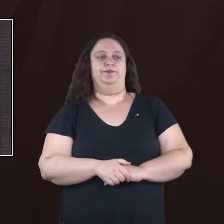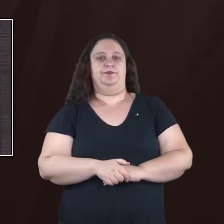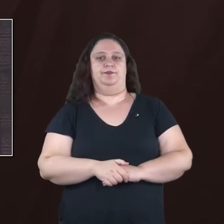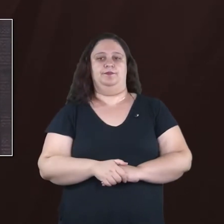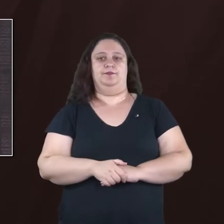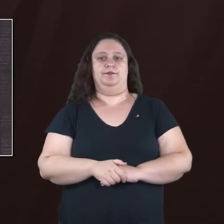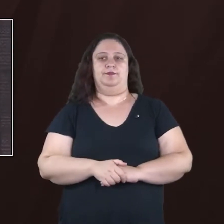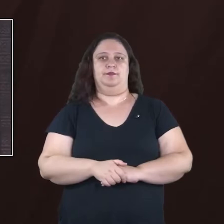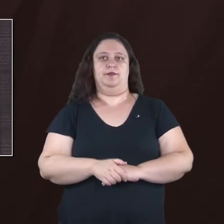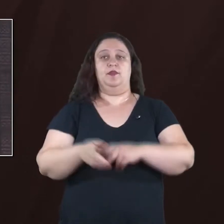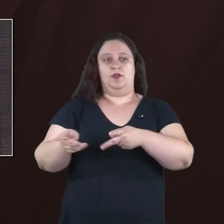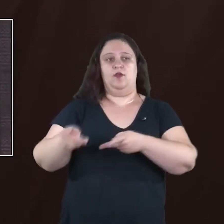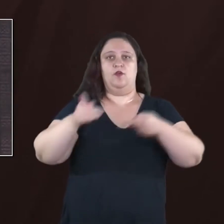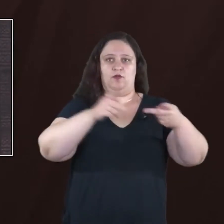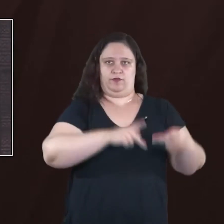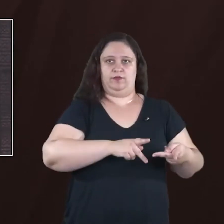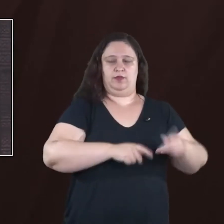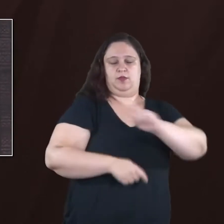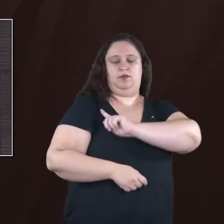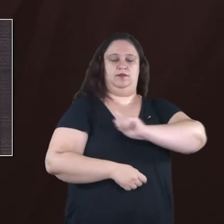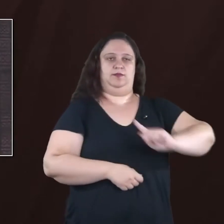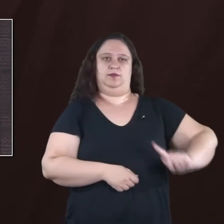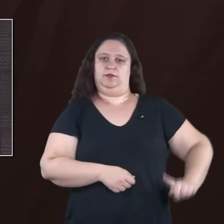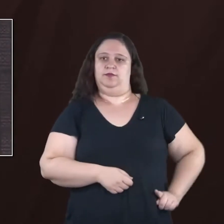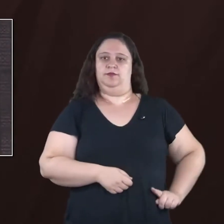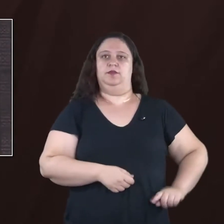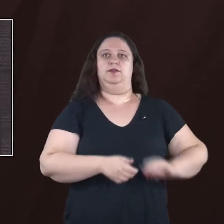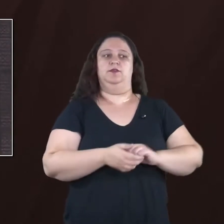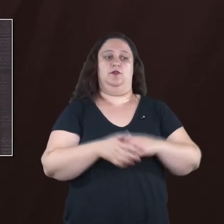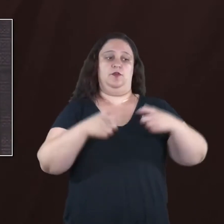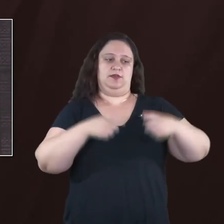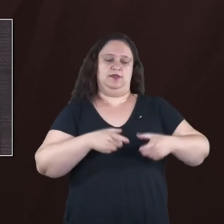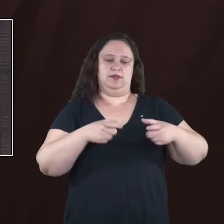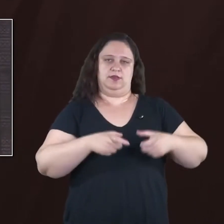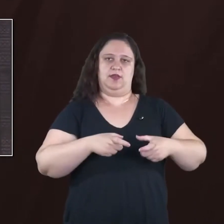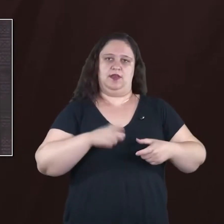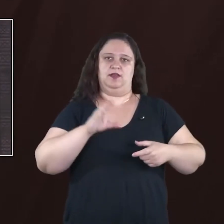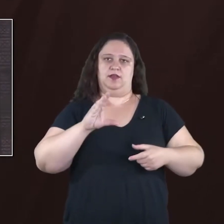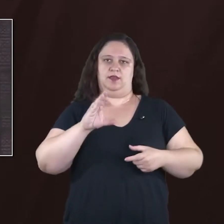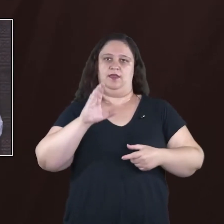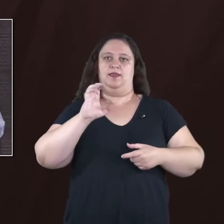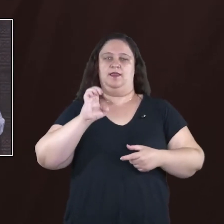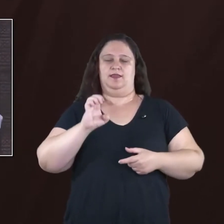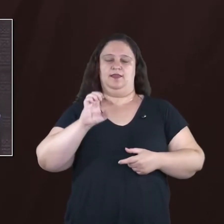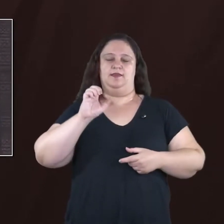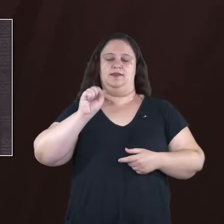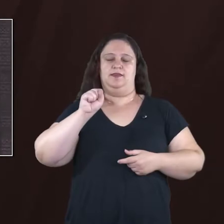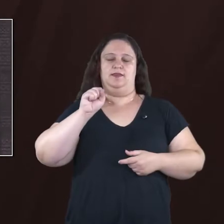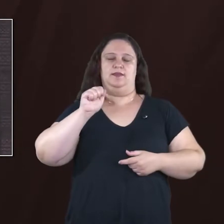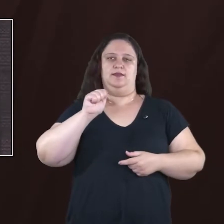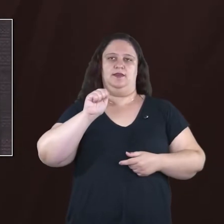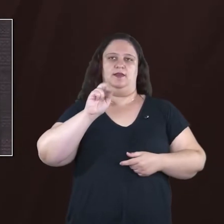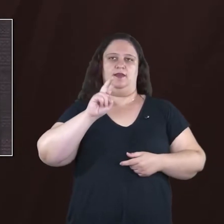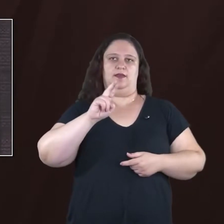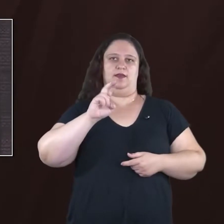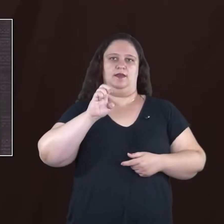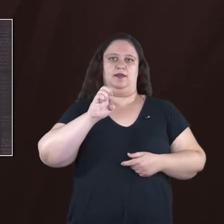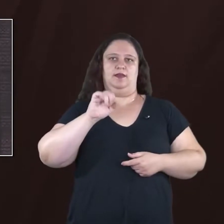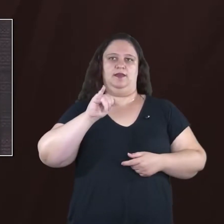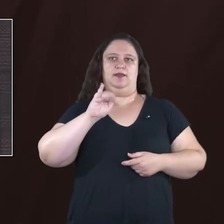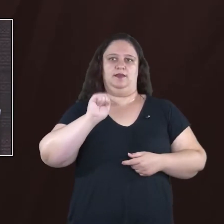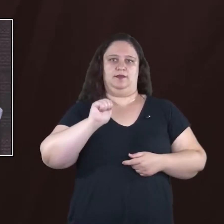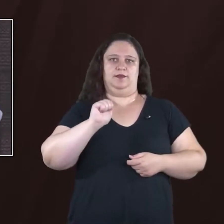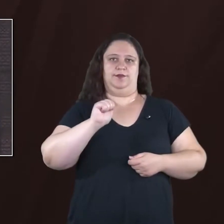convidado pelo governador Festo, ali em Cesareia, e ele mostrando como ele